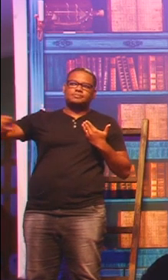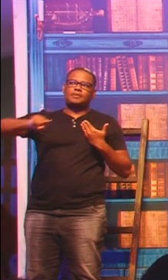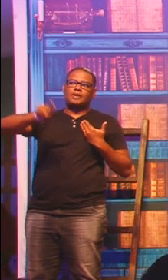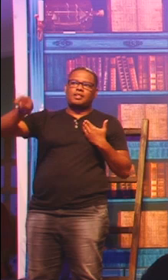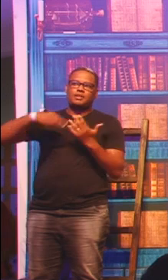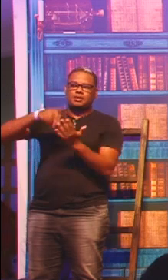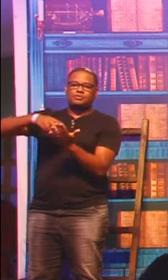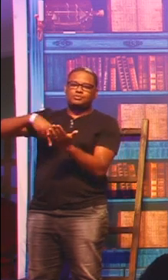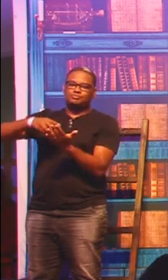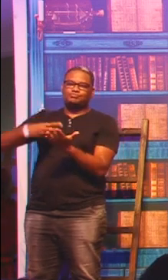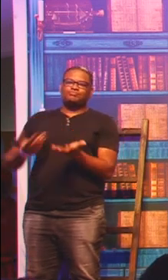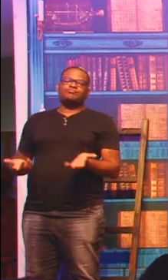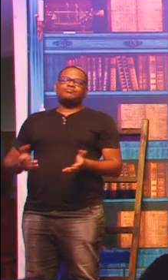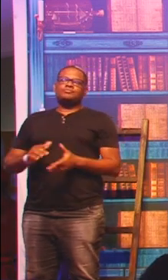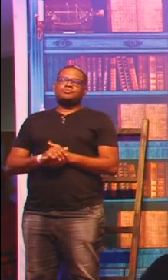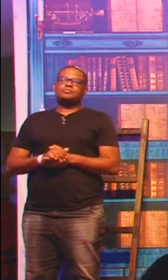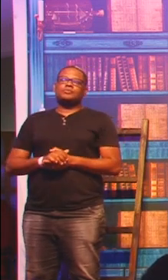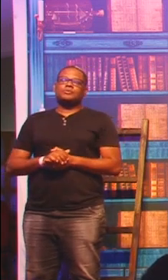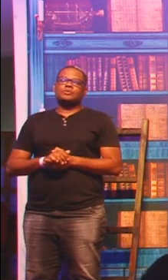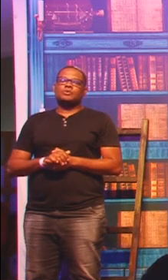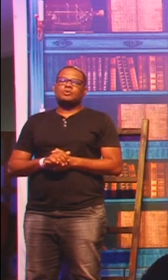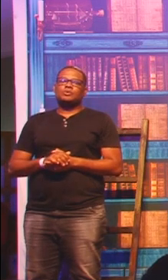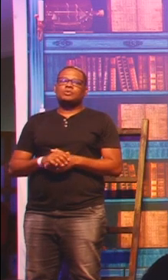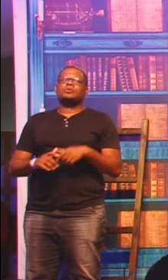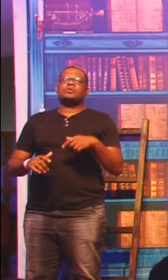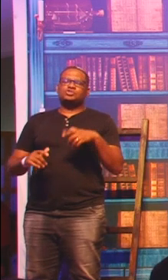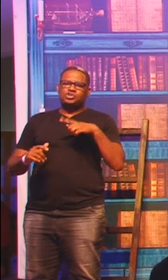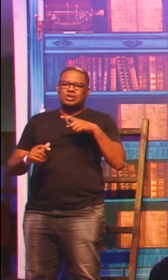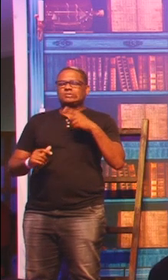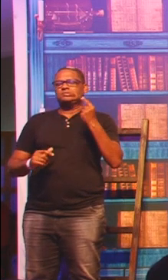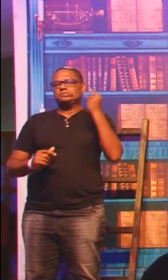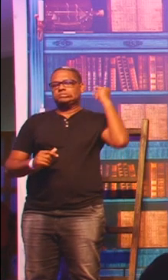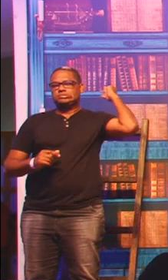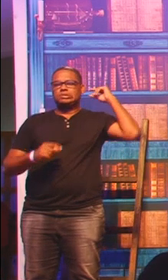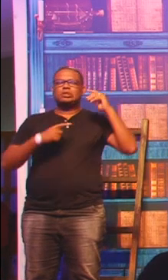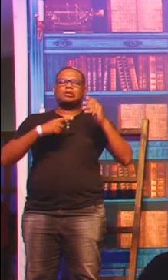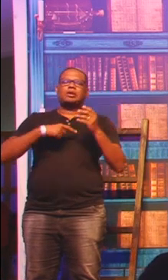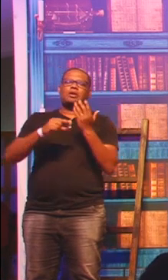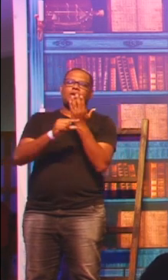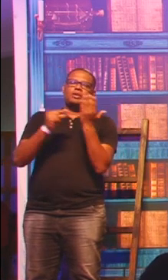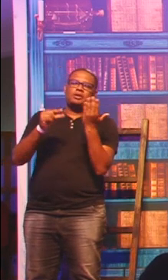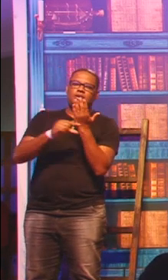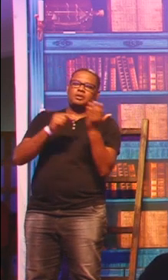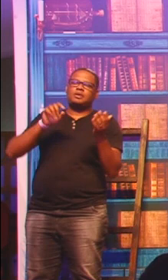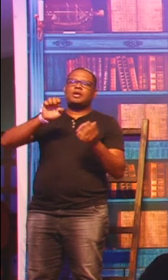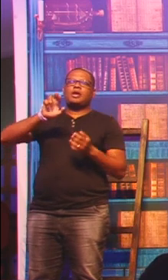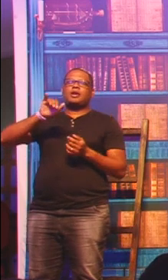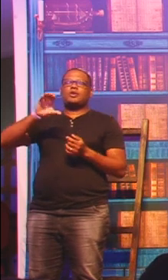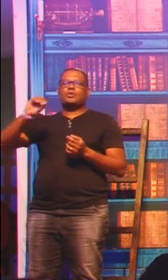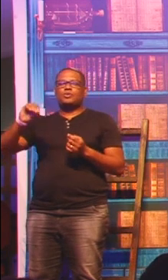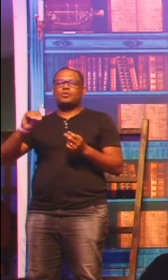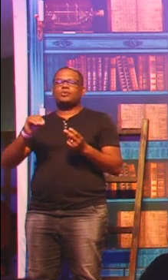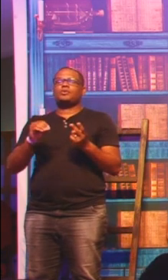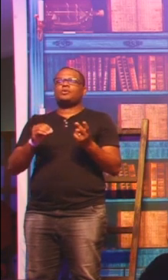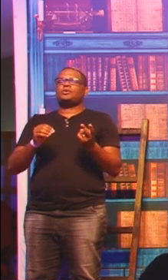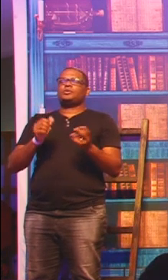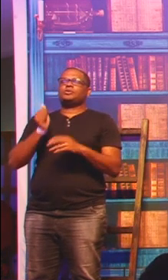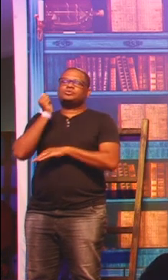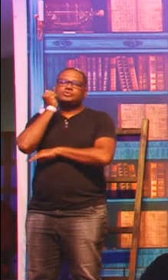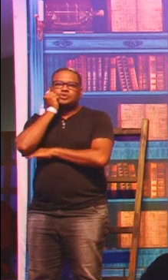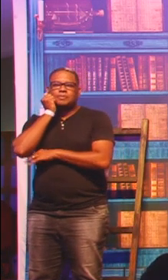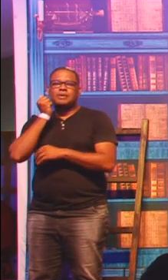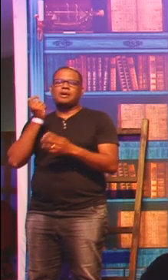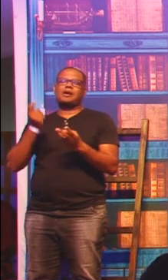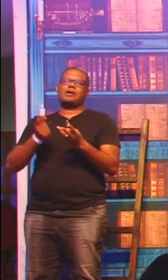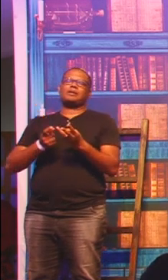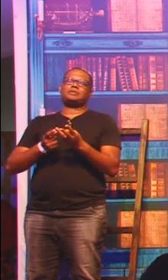leitores. Nós tivemos lá atrás autores como Érico Veríssimo, Jorge Amado, Fernando Sabino, que